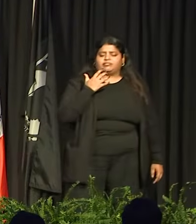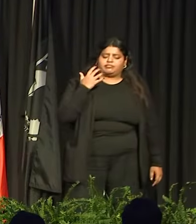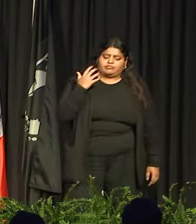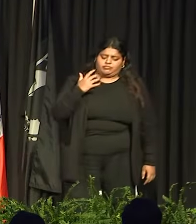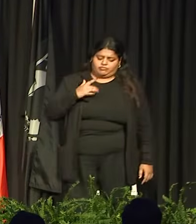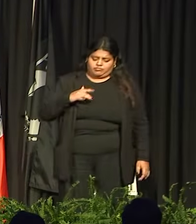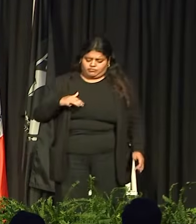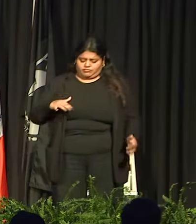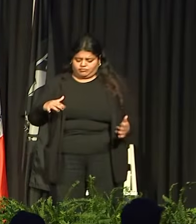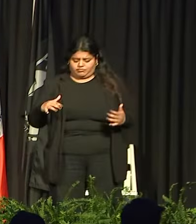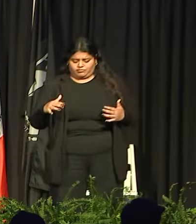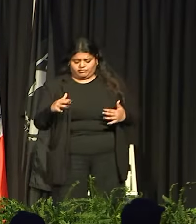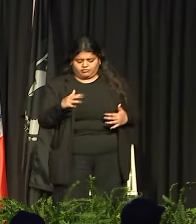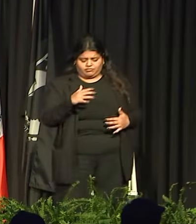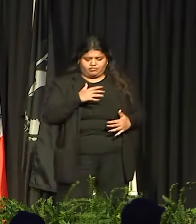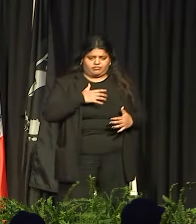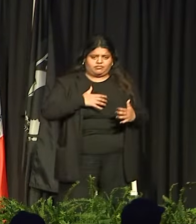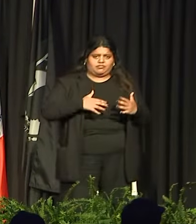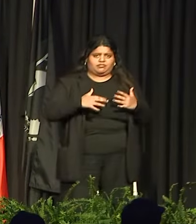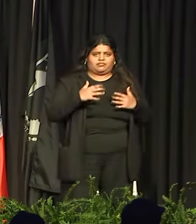बेहराम तो चले